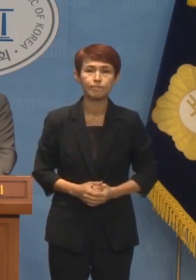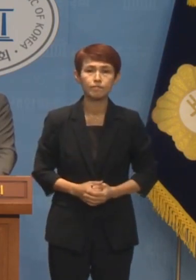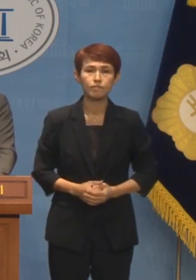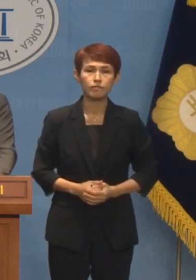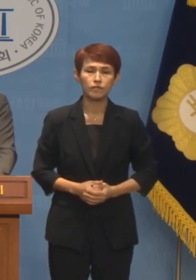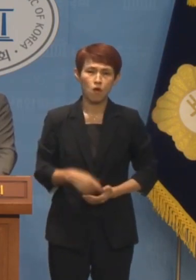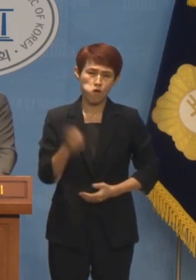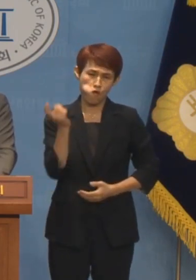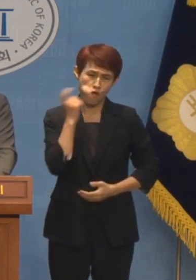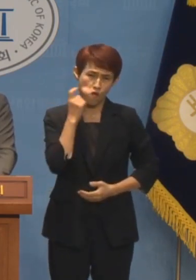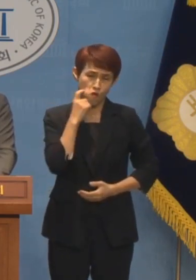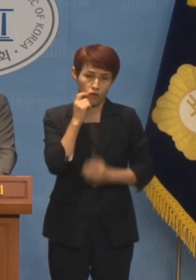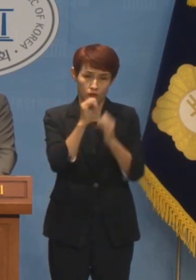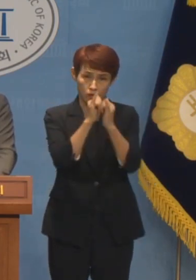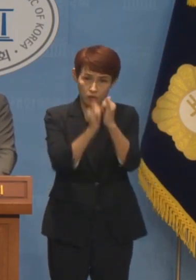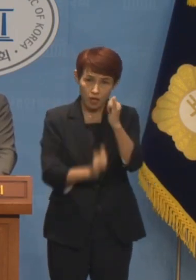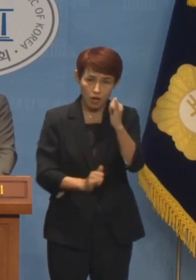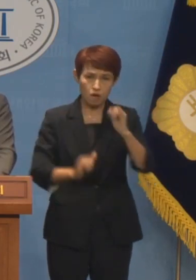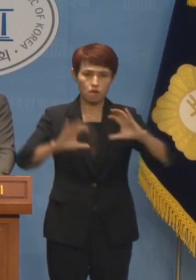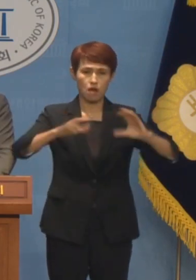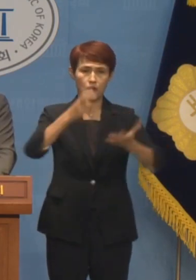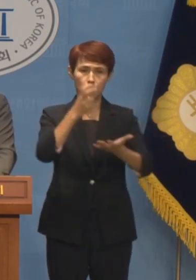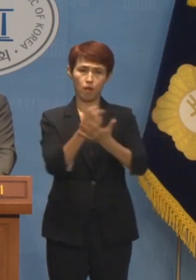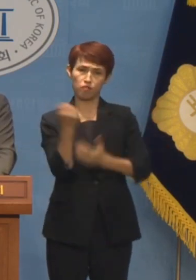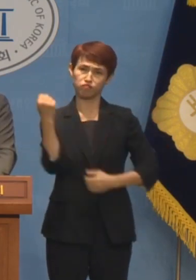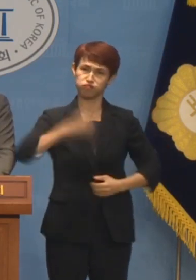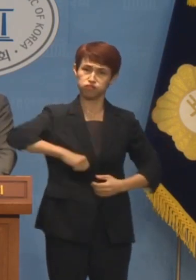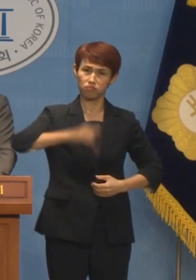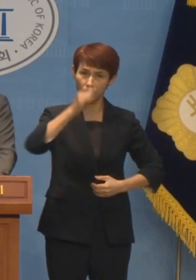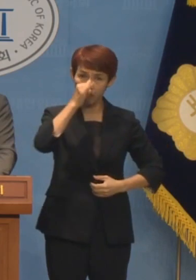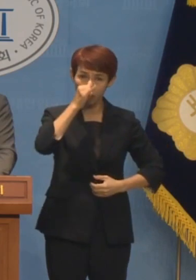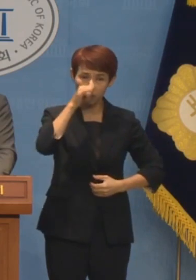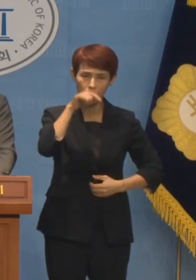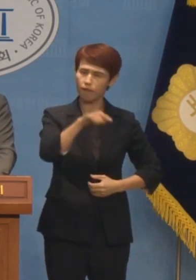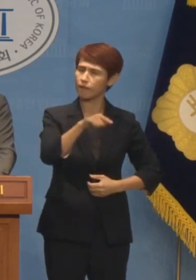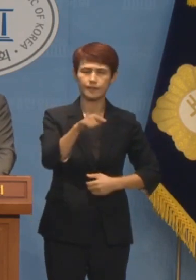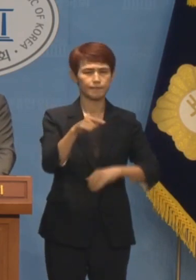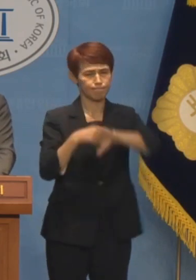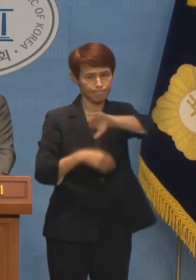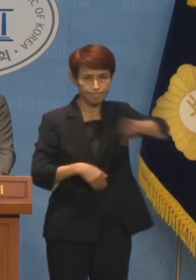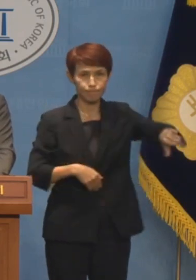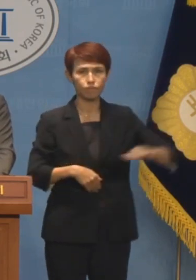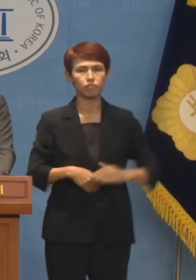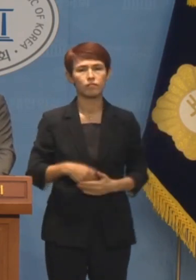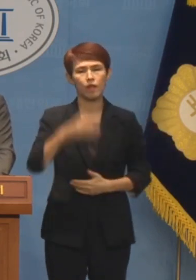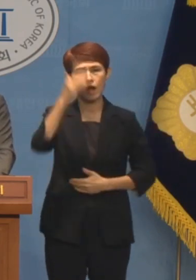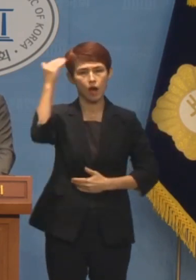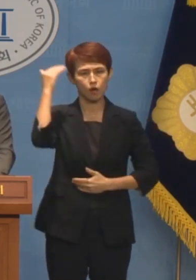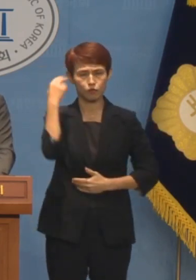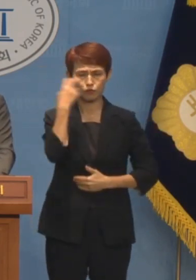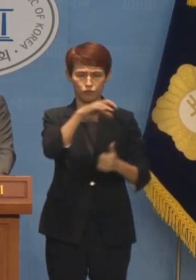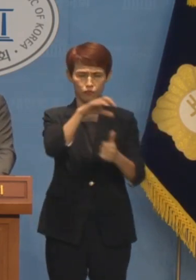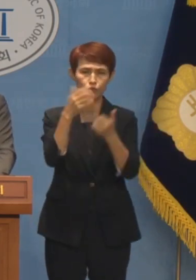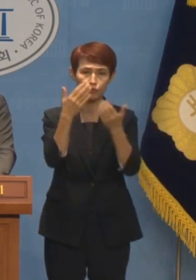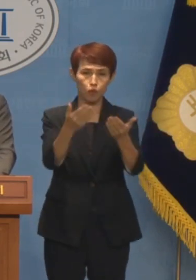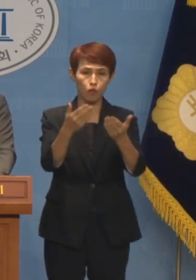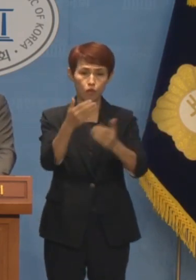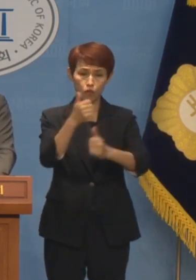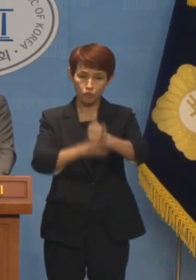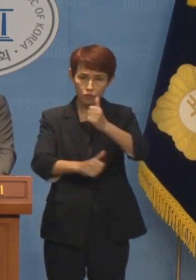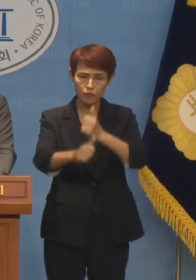거짓 역사와 헌법 부정으로부터 대한민국을 수호하고 후손들에게 당당한 대한민국과